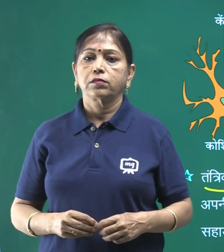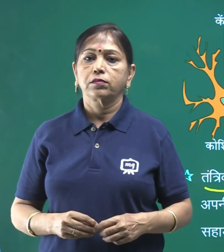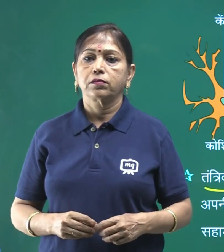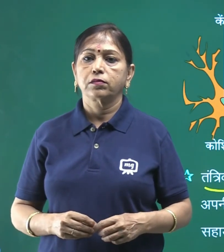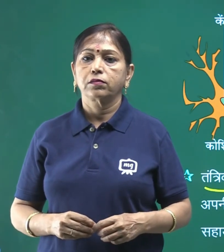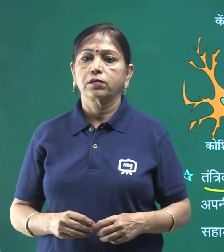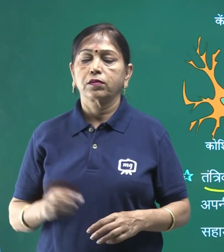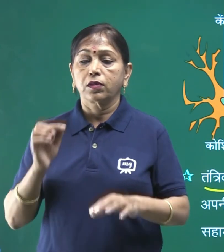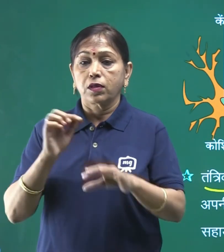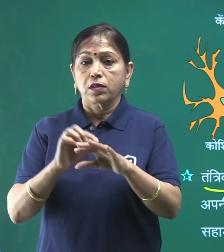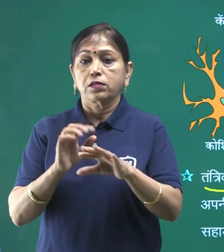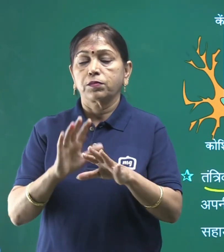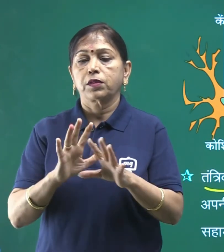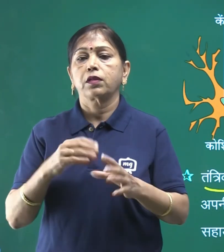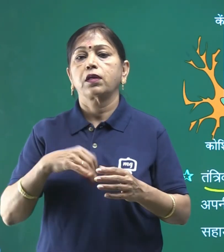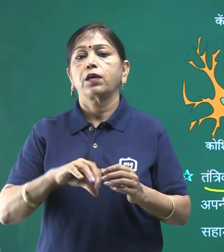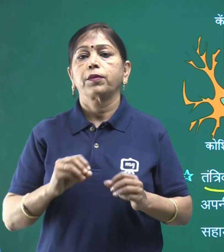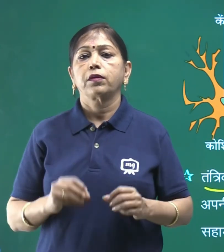स्पंदन हमें